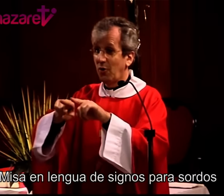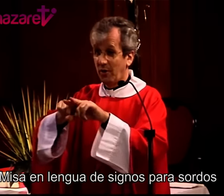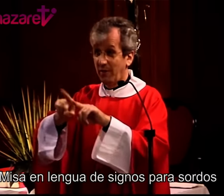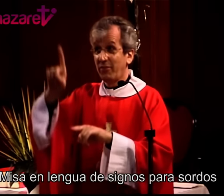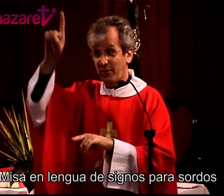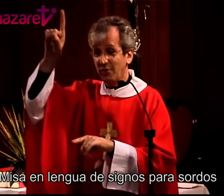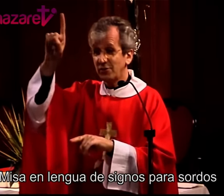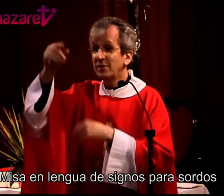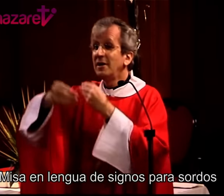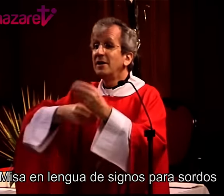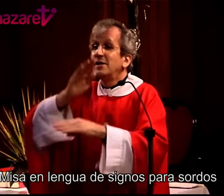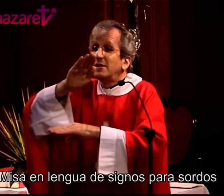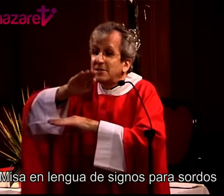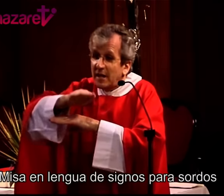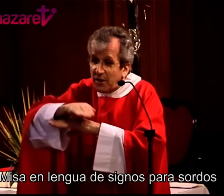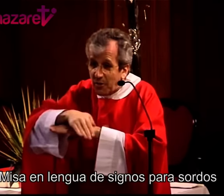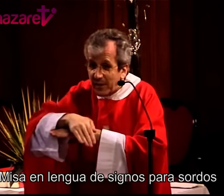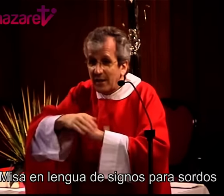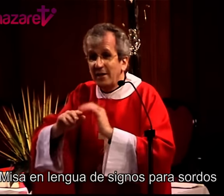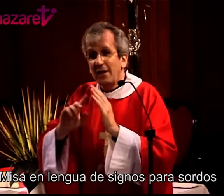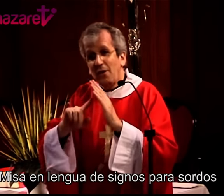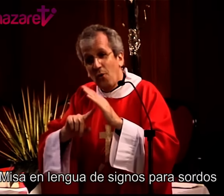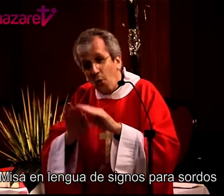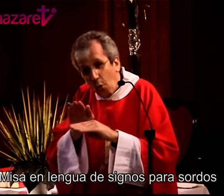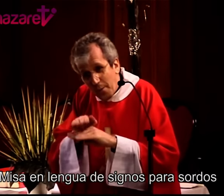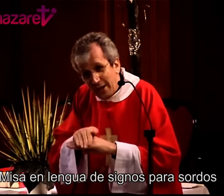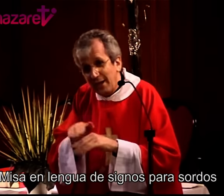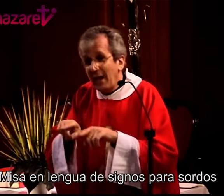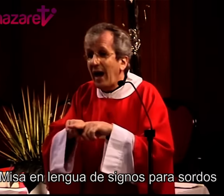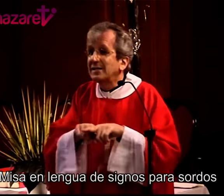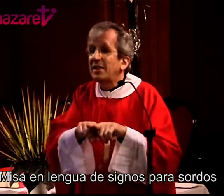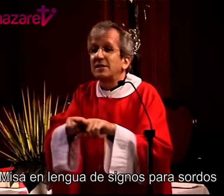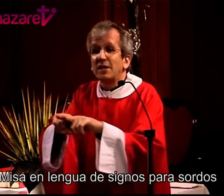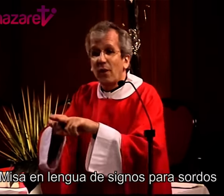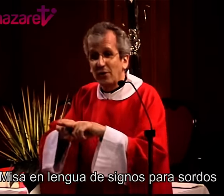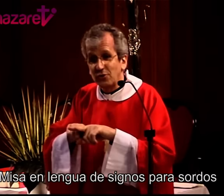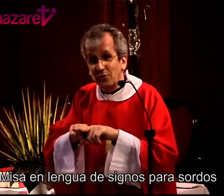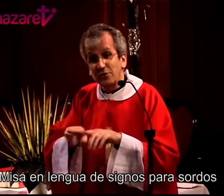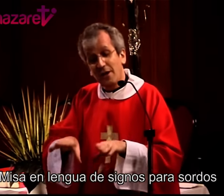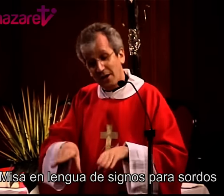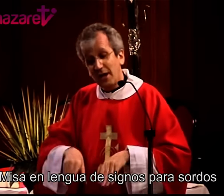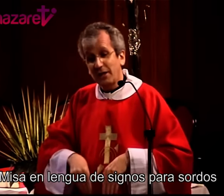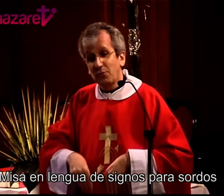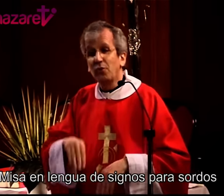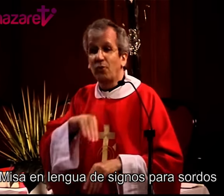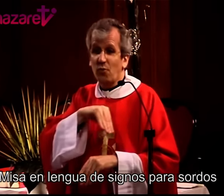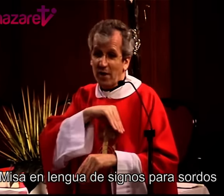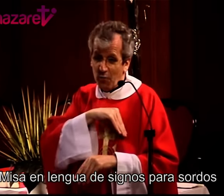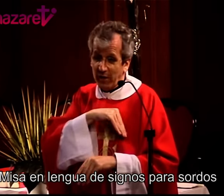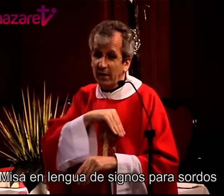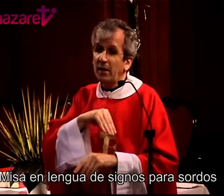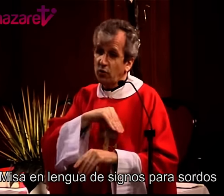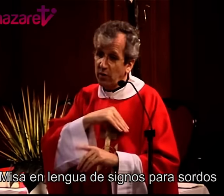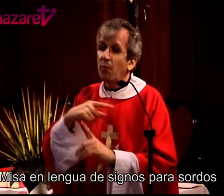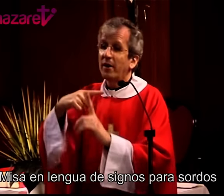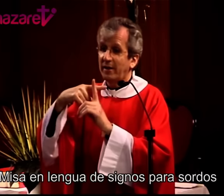siendo Dios, se hizo obediente, humilde, hasta hacerse igual a nosotros. Y aceptó una